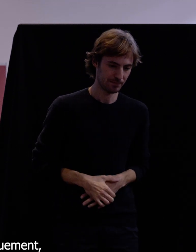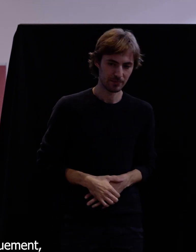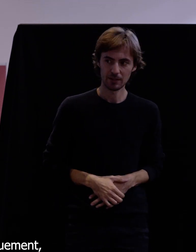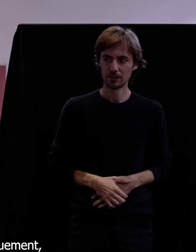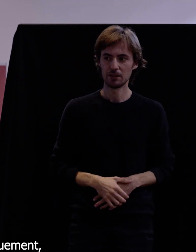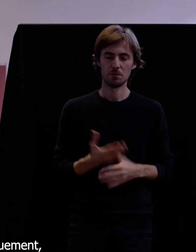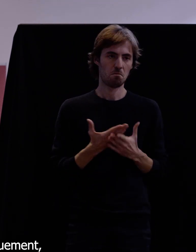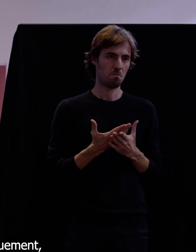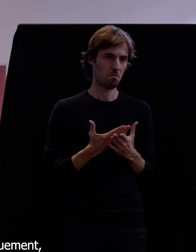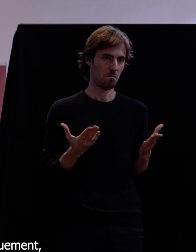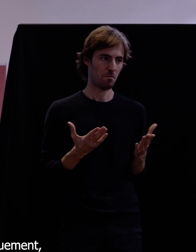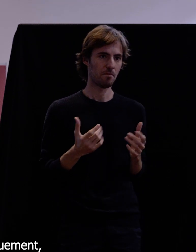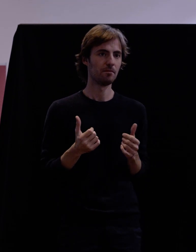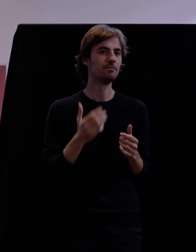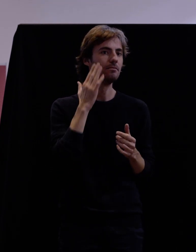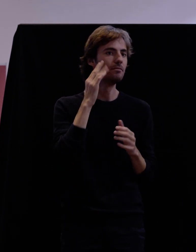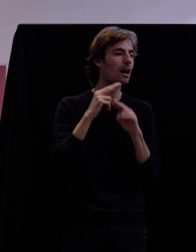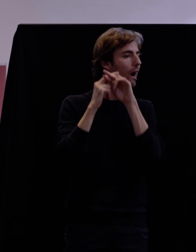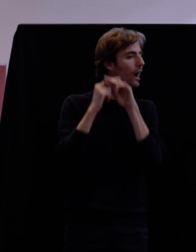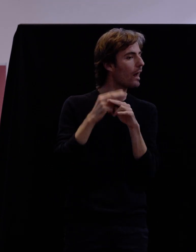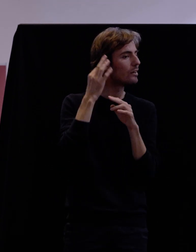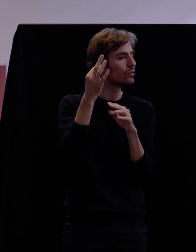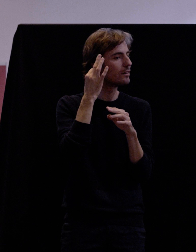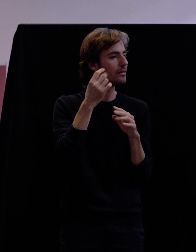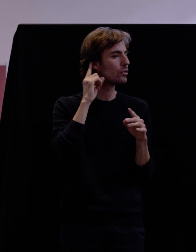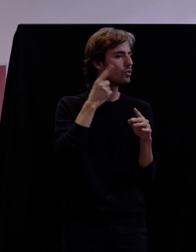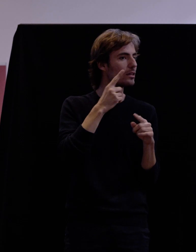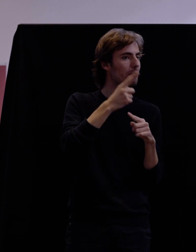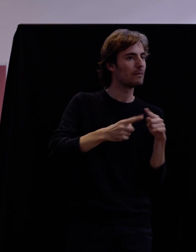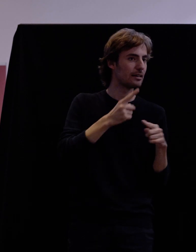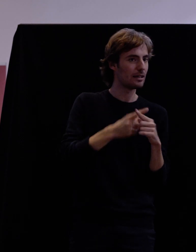Schématiquement, vous avez des restes auditifs, donc vous avez une surdité partielle.